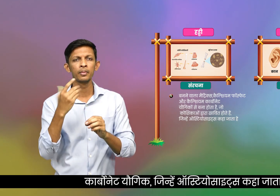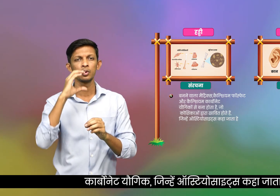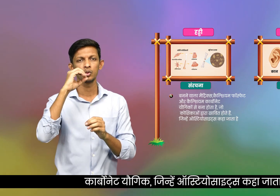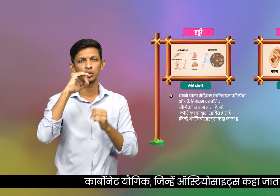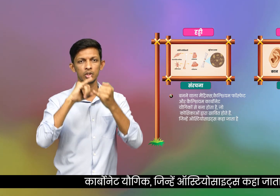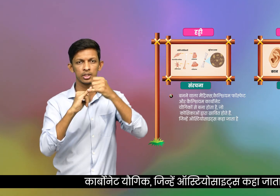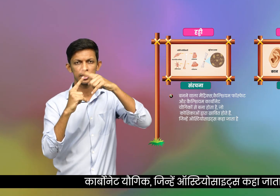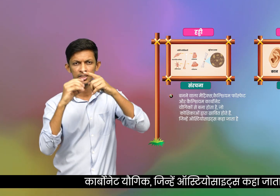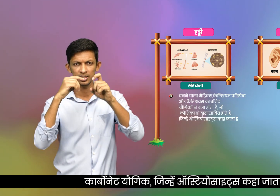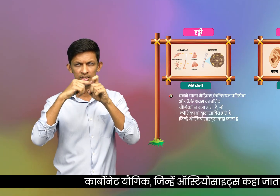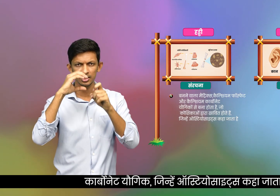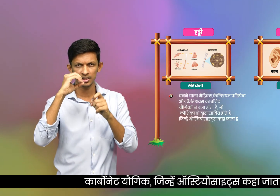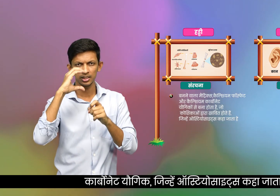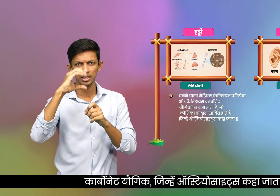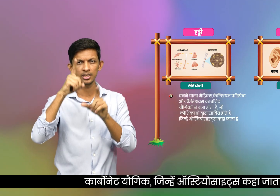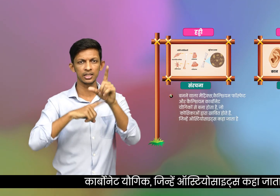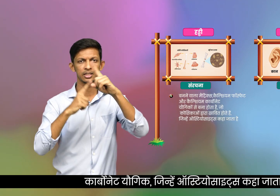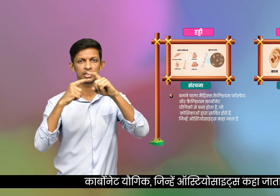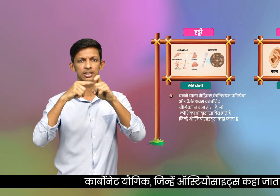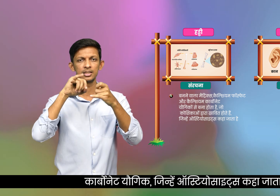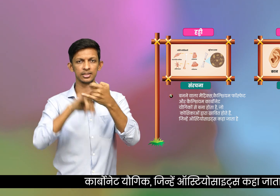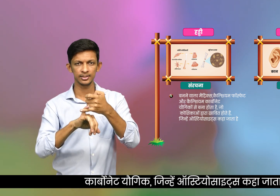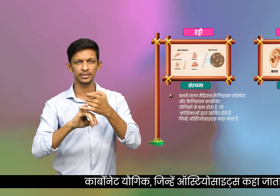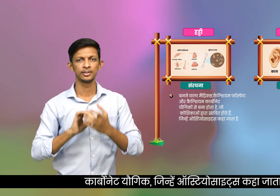ऑस्टियोसाइट्स कहा जाता है।